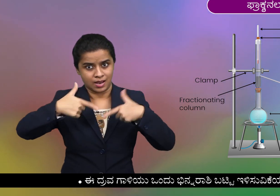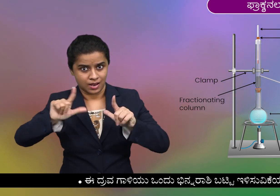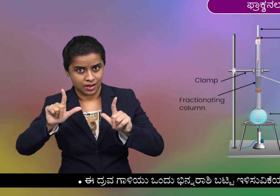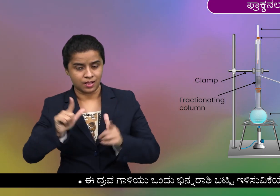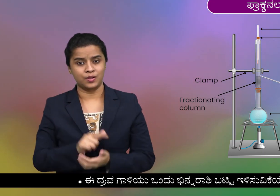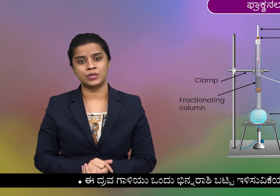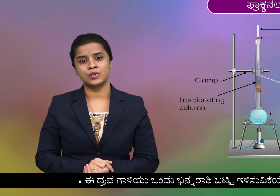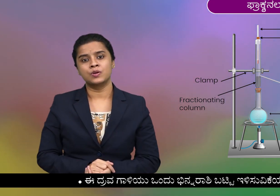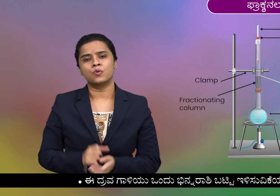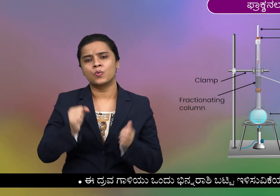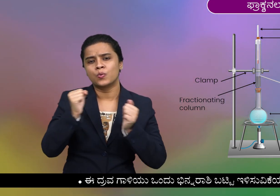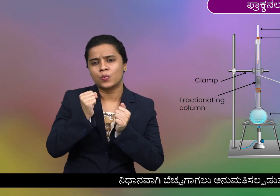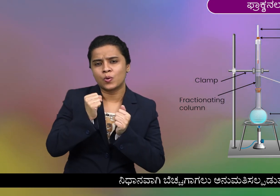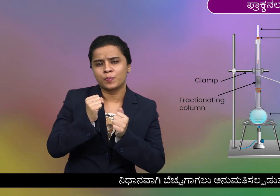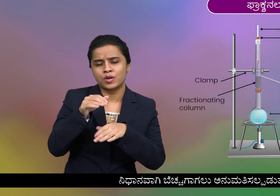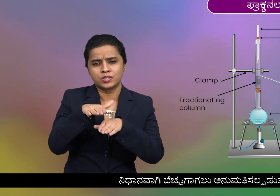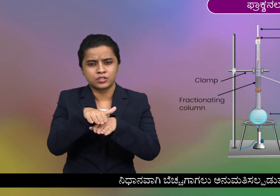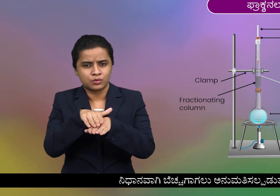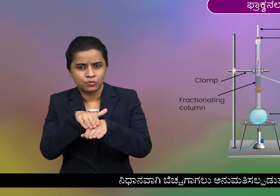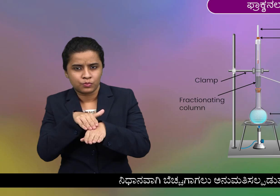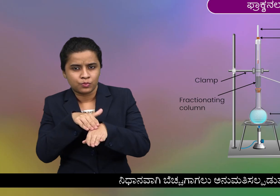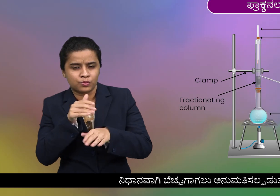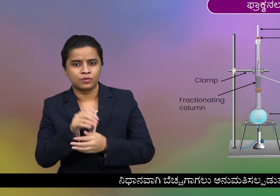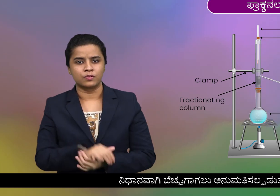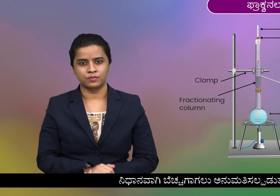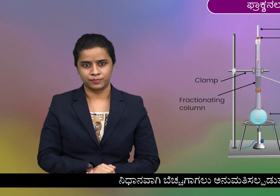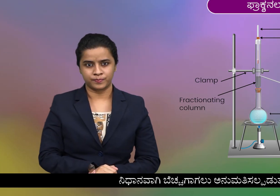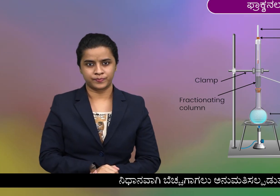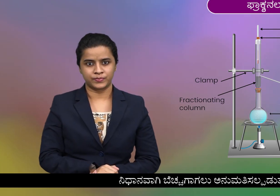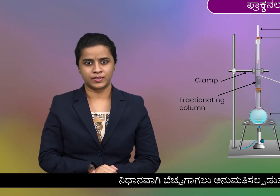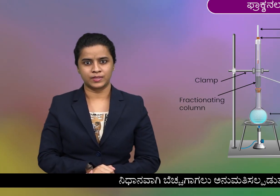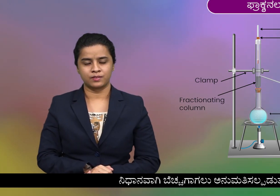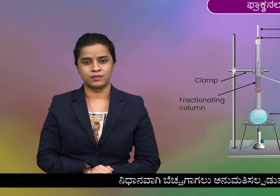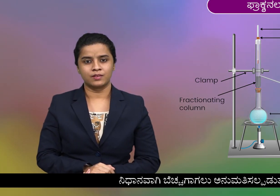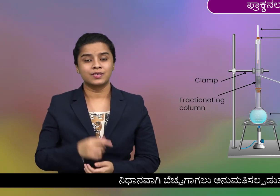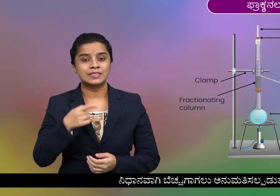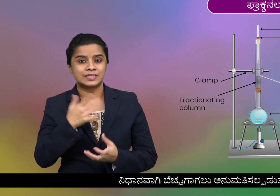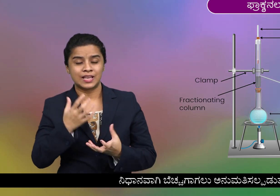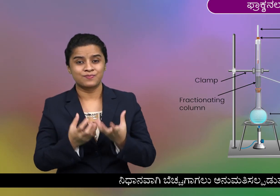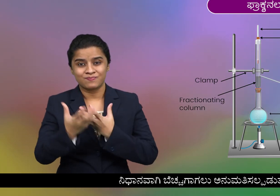ಇಳಿಸುವಿಕೆಯ ಕಾಲಮ್ನಲ್ಲಿ ನಿಧಾನವಾಗಿ ಬೆಚ್ಚಗಾಗಲು ಅನುಮತಿಸಲ್ಪಡುತ್ತದೆ.